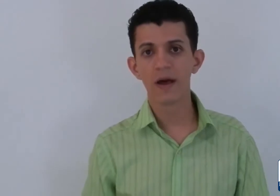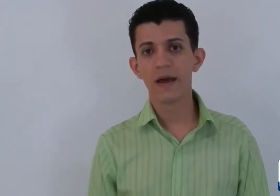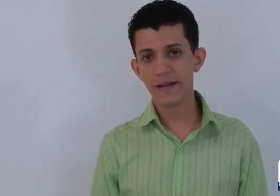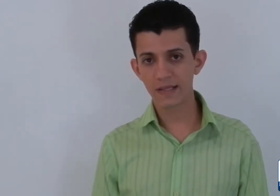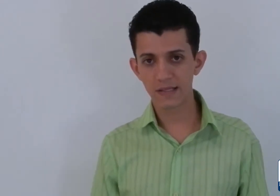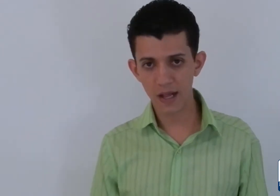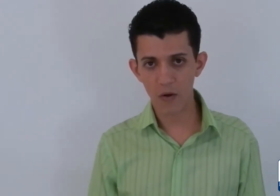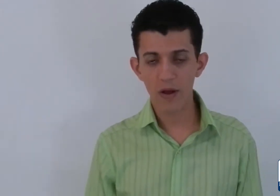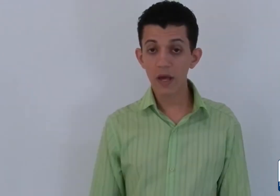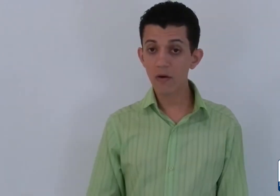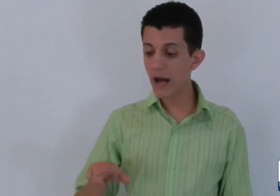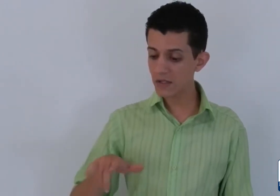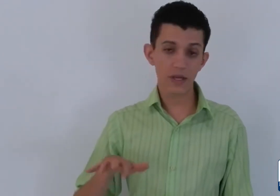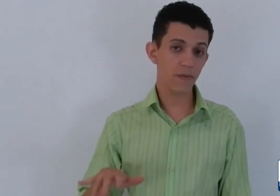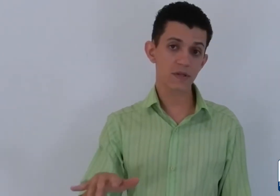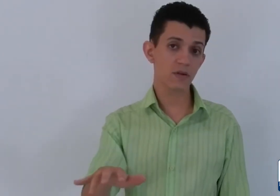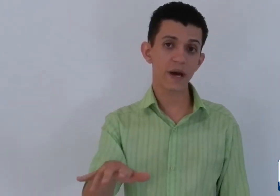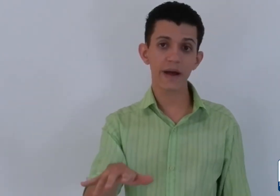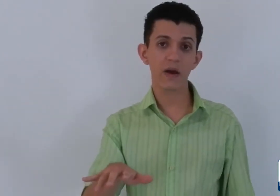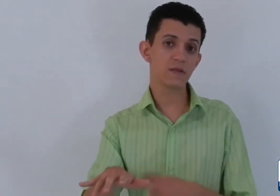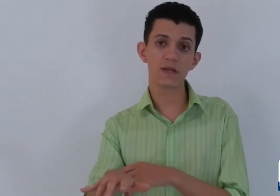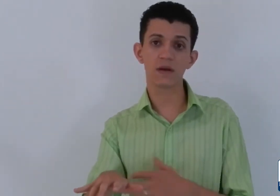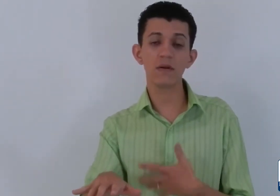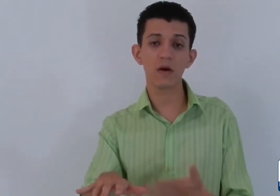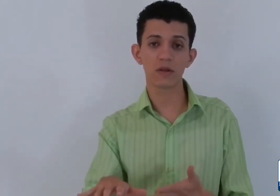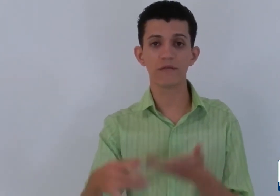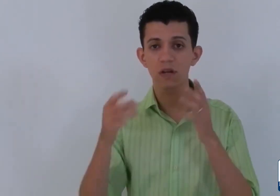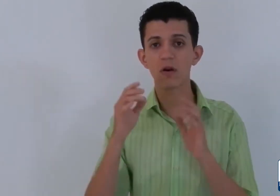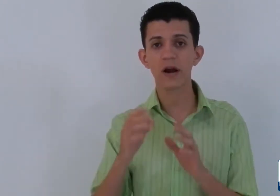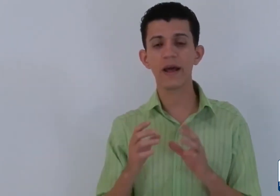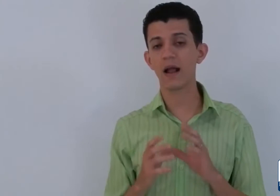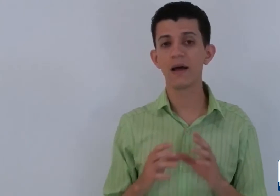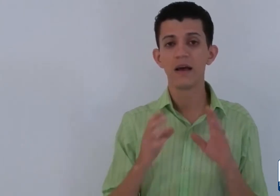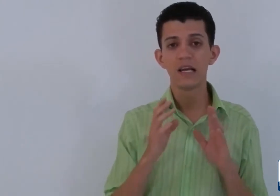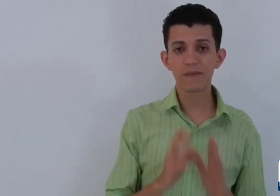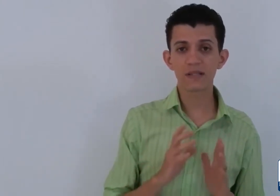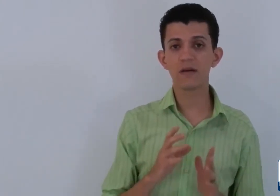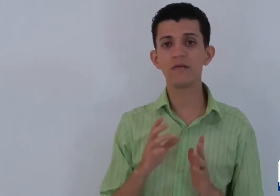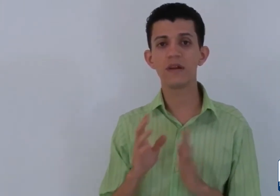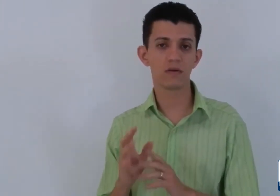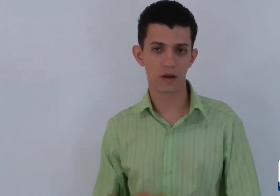desse sinal. E no caso aqui, para o sinal de aranha, é a expressão neutra. E você colocaria lá, expressão neutra.